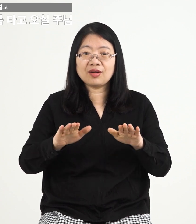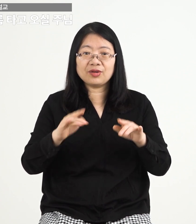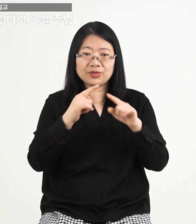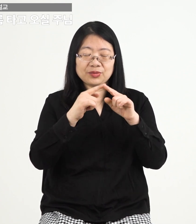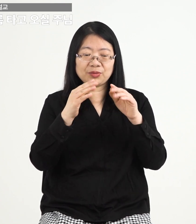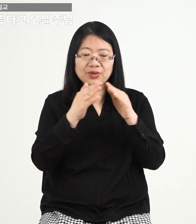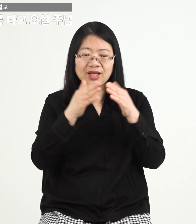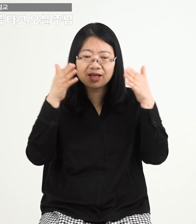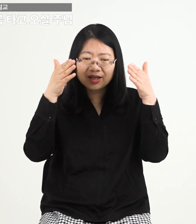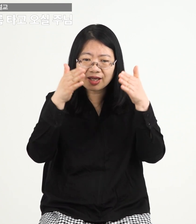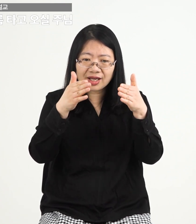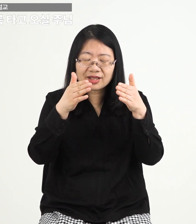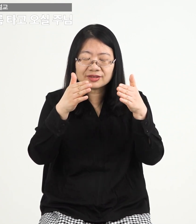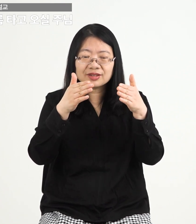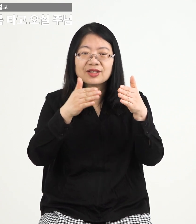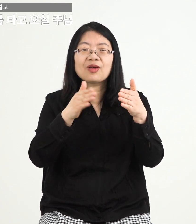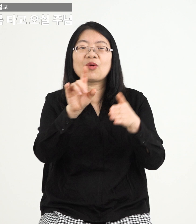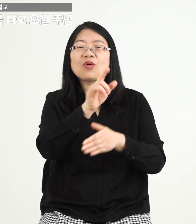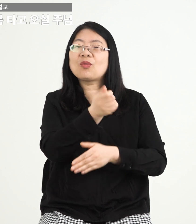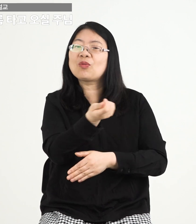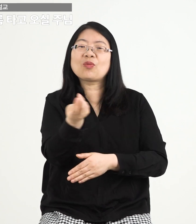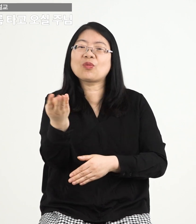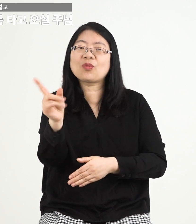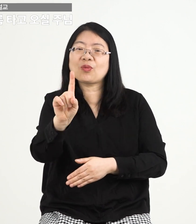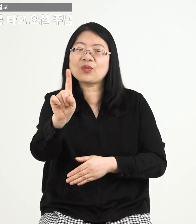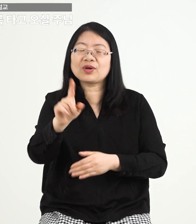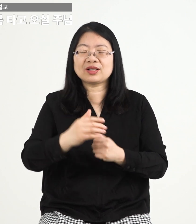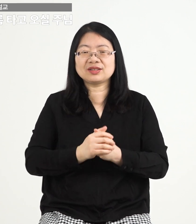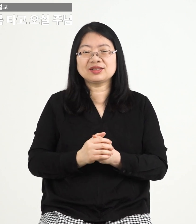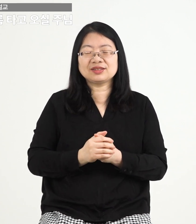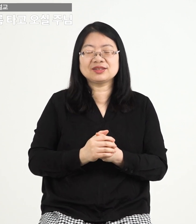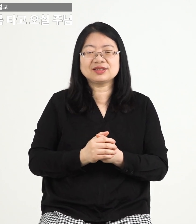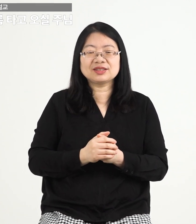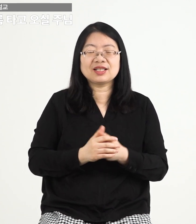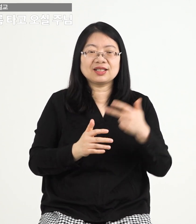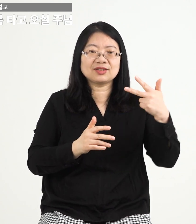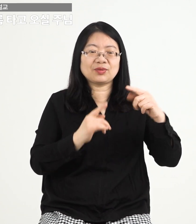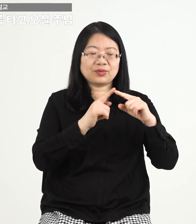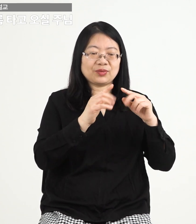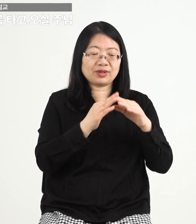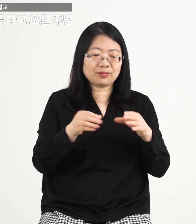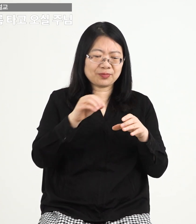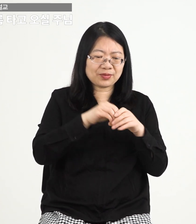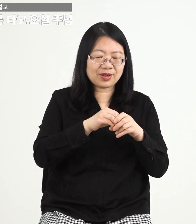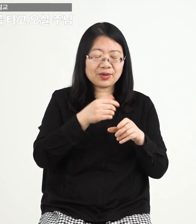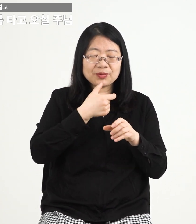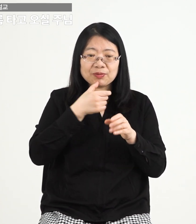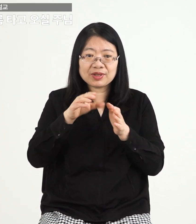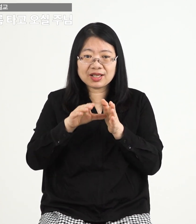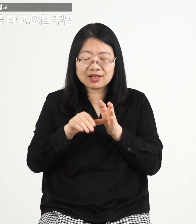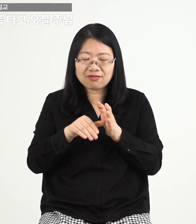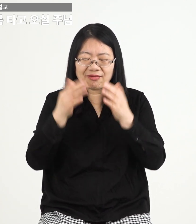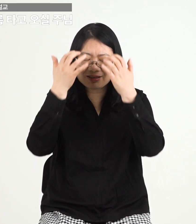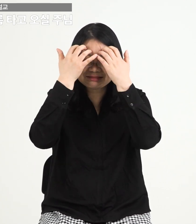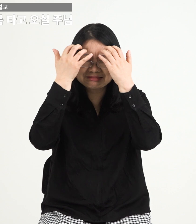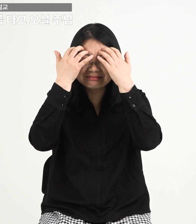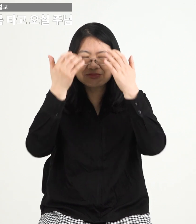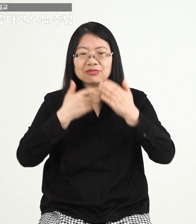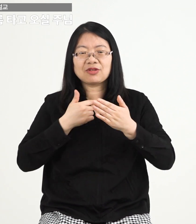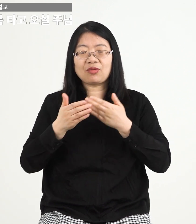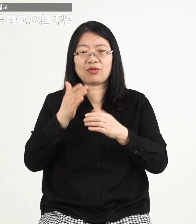그 7교회를 포함한 그 시대의 로마 제국하에 시련을